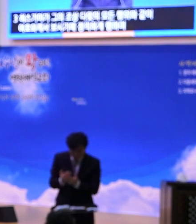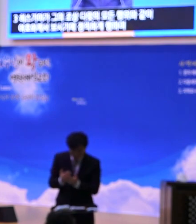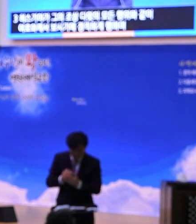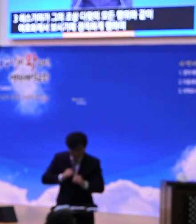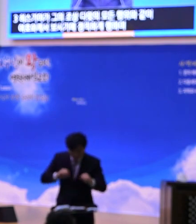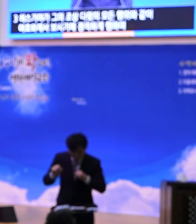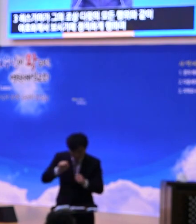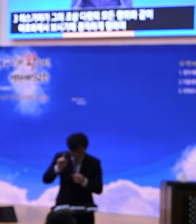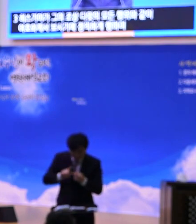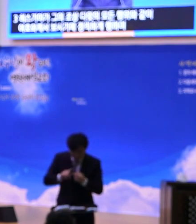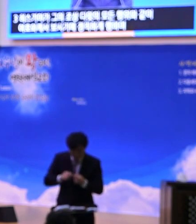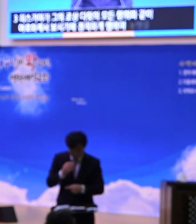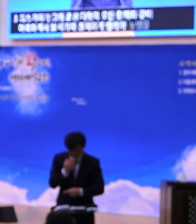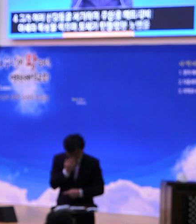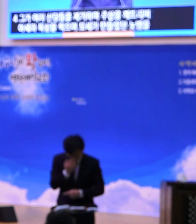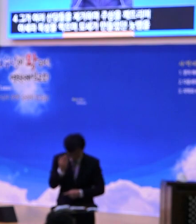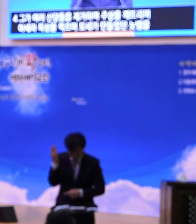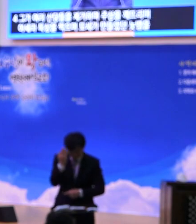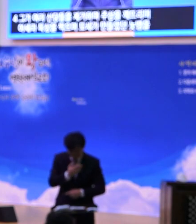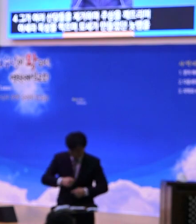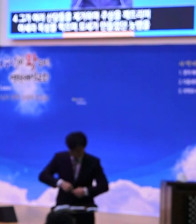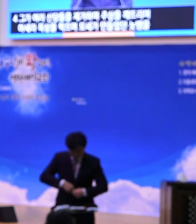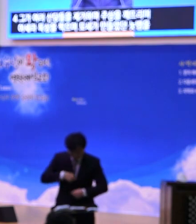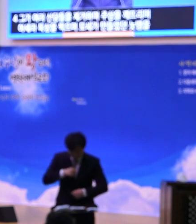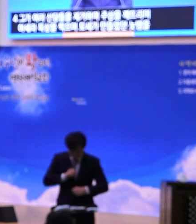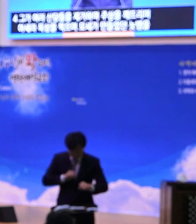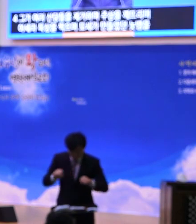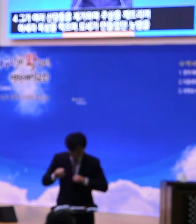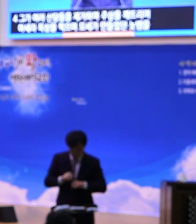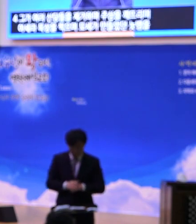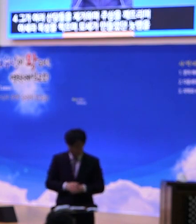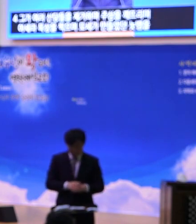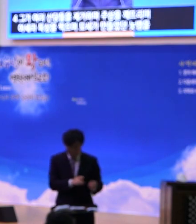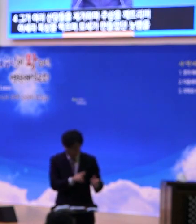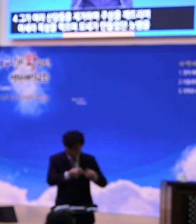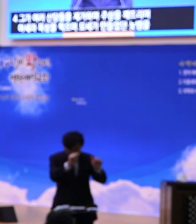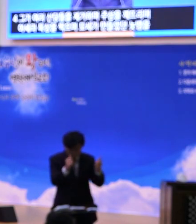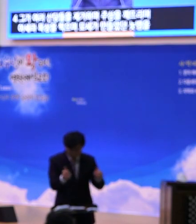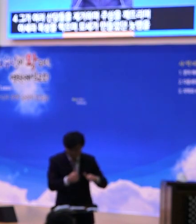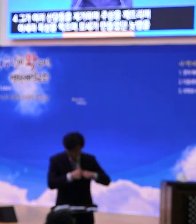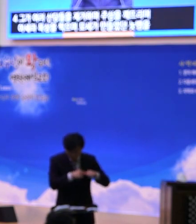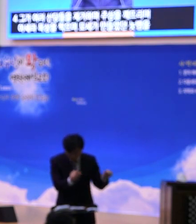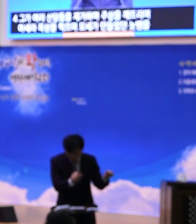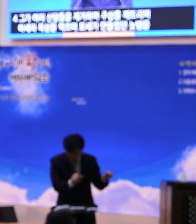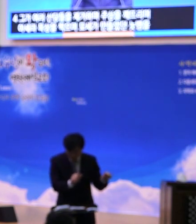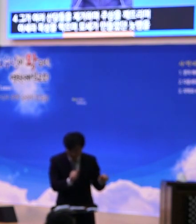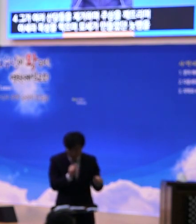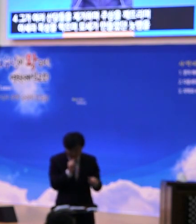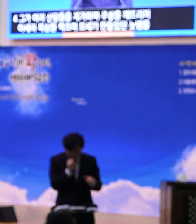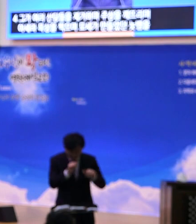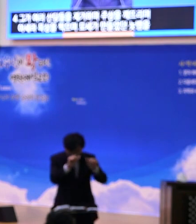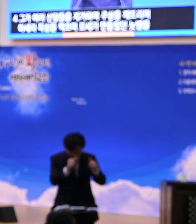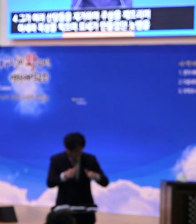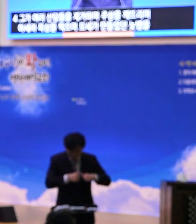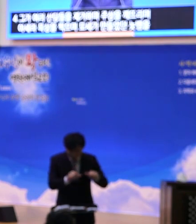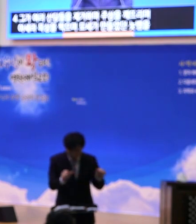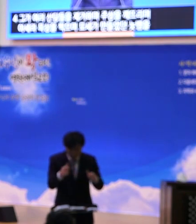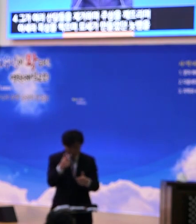보시기에 정직하게 행하여 그가 여러 산당들을 제거하며 조상을 깨뜨리며 아세라 목상을